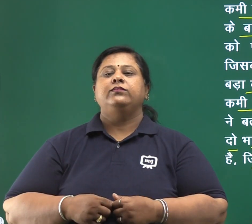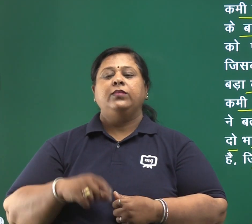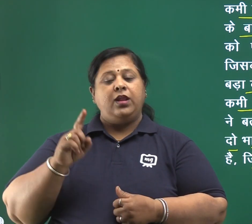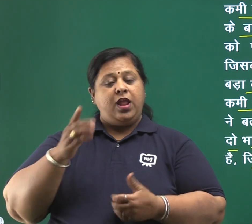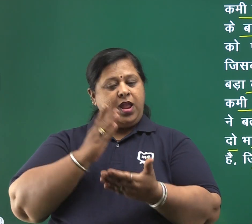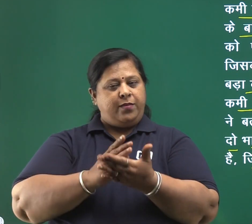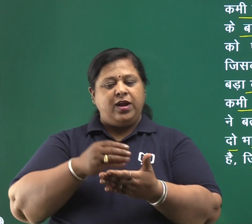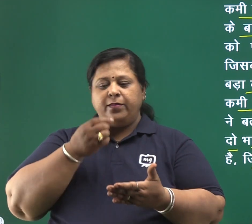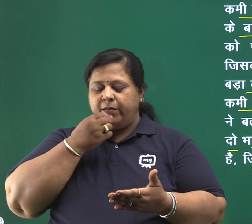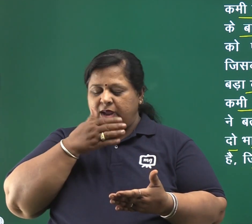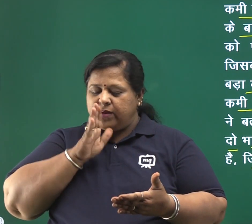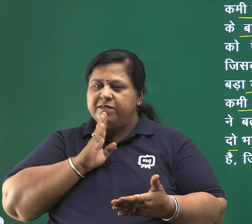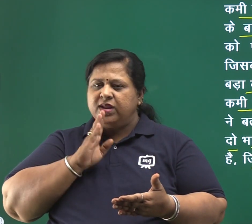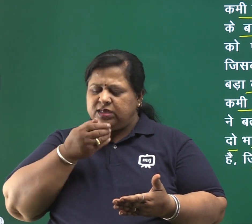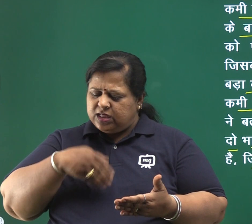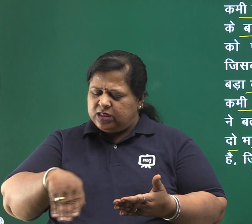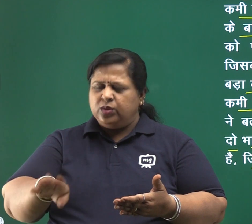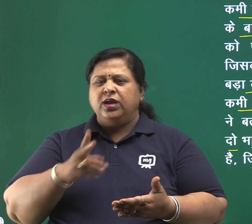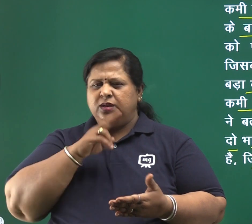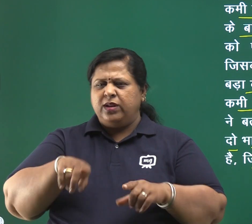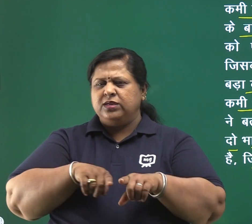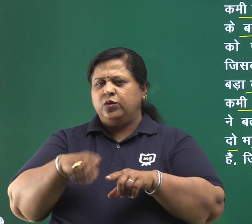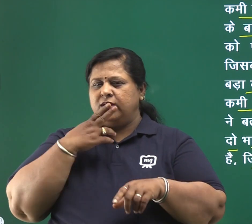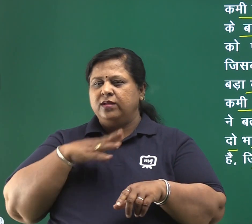एक भाग तरल होता है,